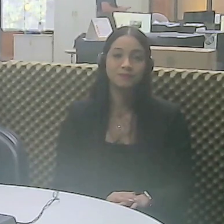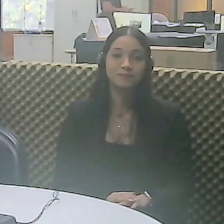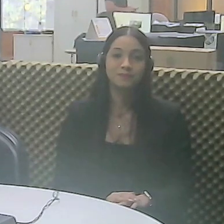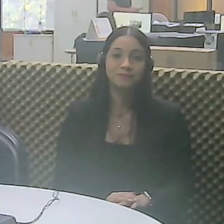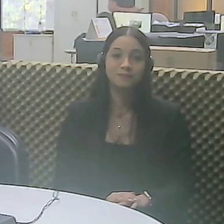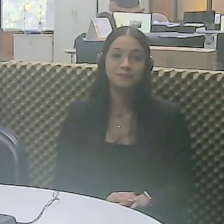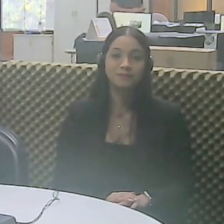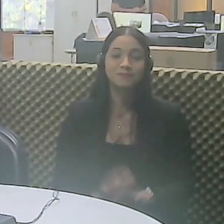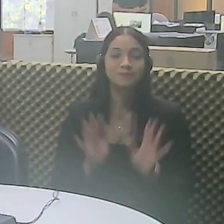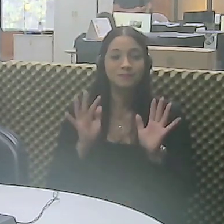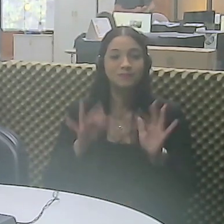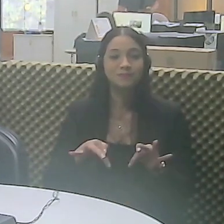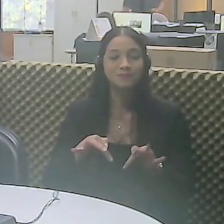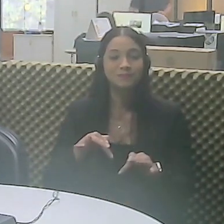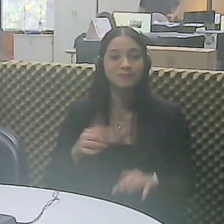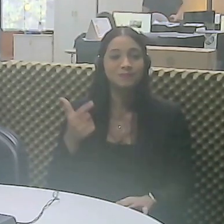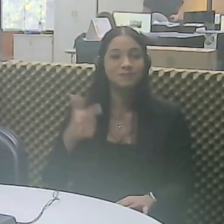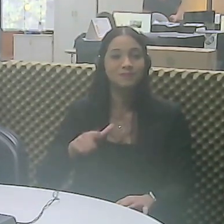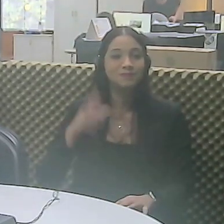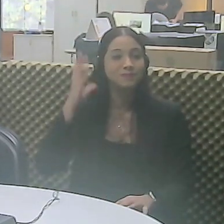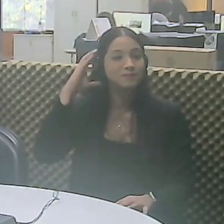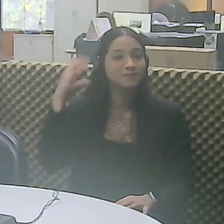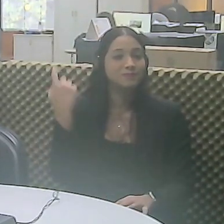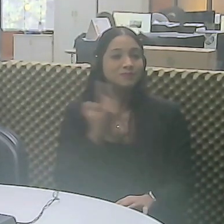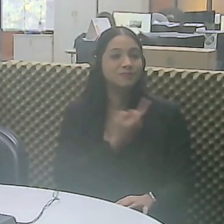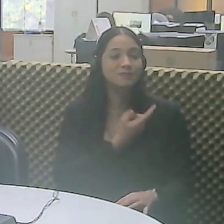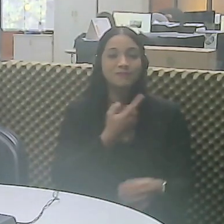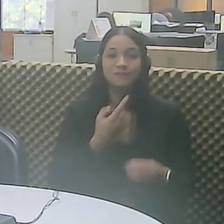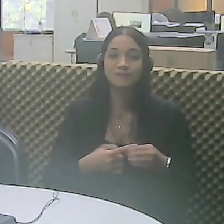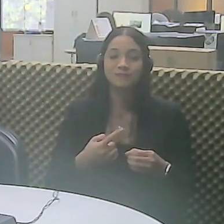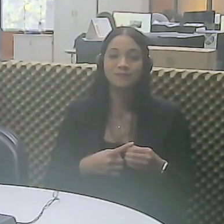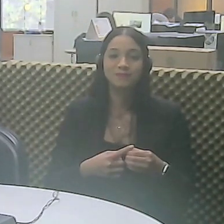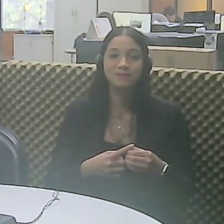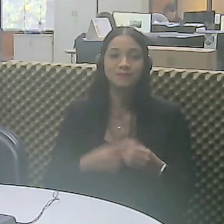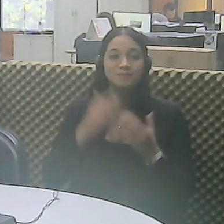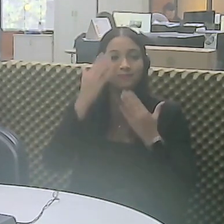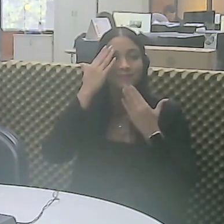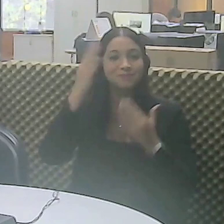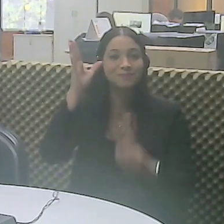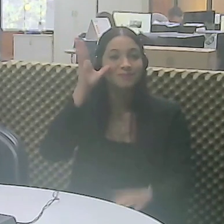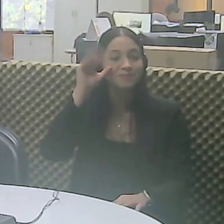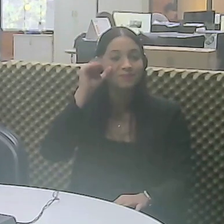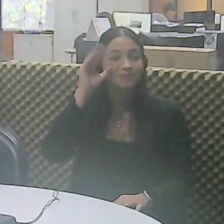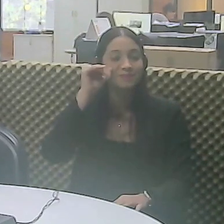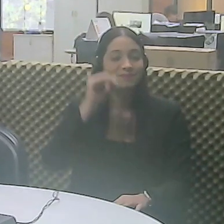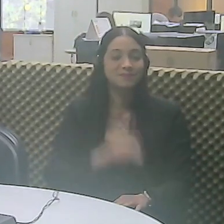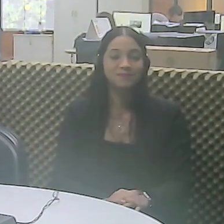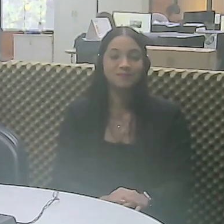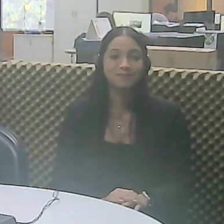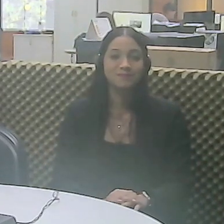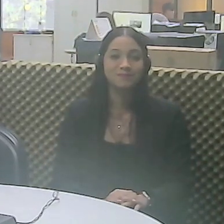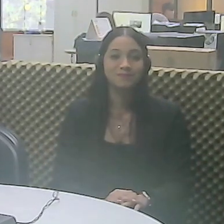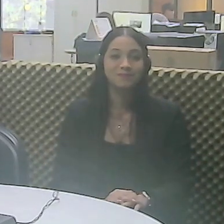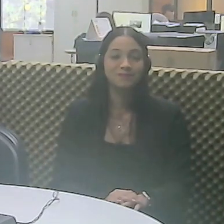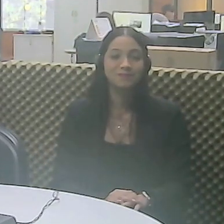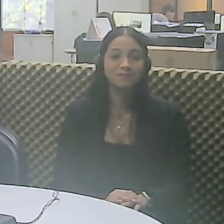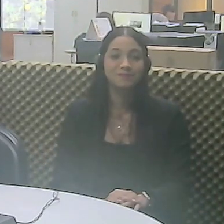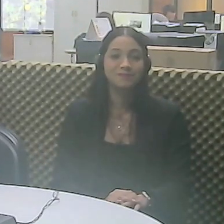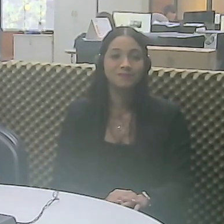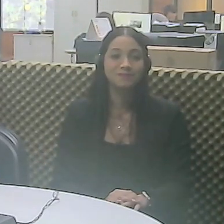notícias. E ficamos por aqui com mais uma edição da Rádio Nossa Cidade. Muito obrigada pela sua audiência.